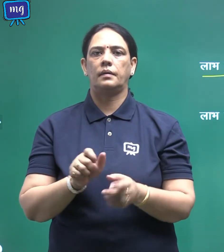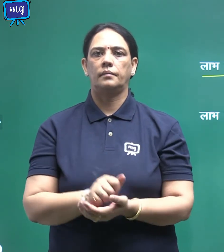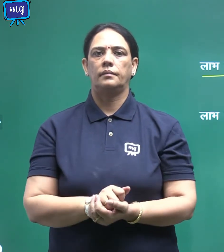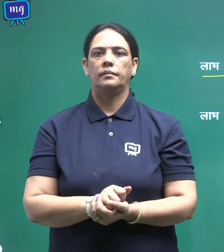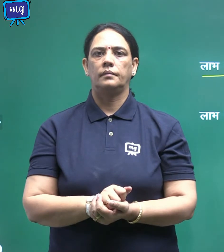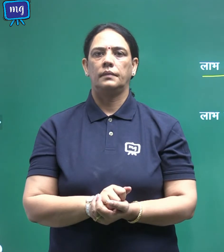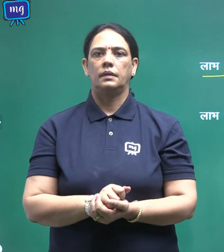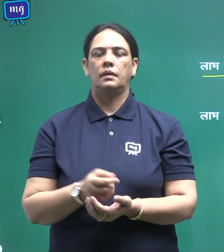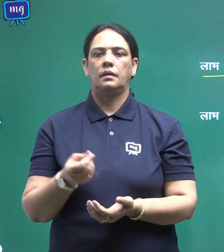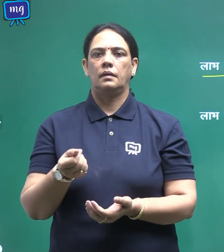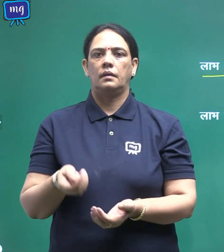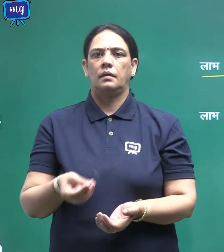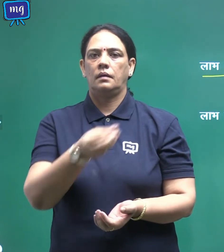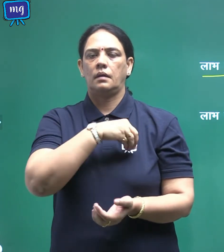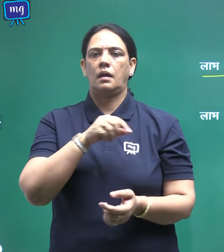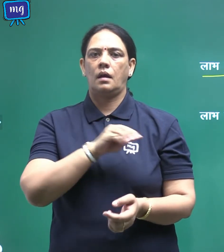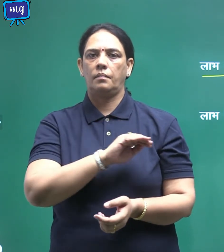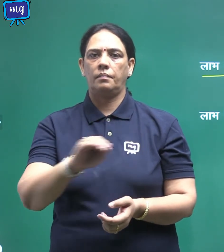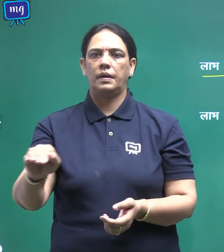लाभ बटे